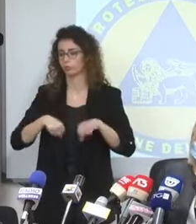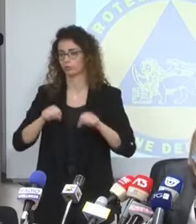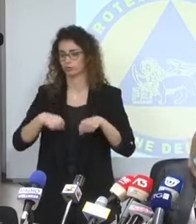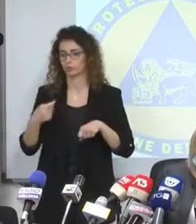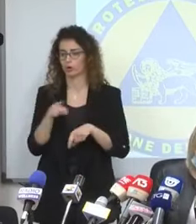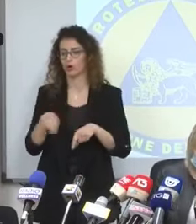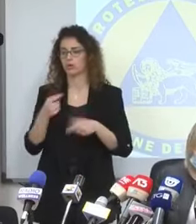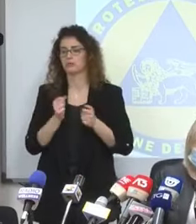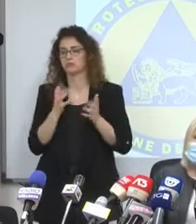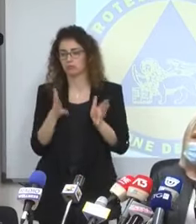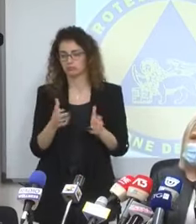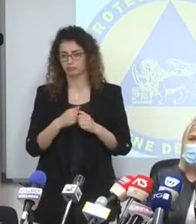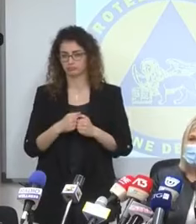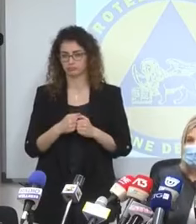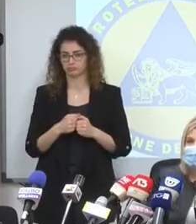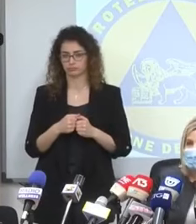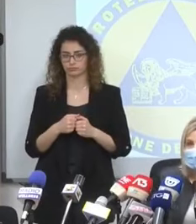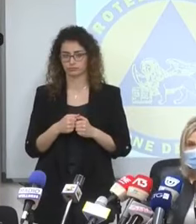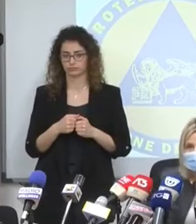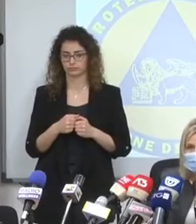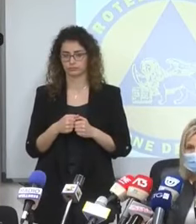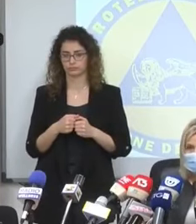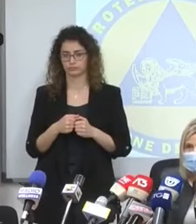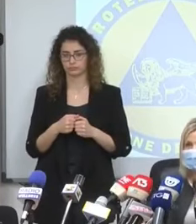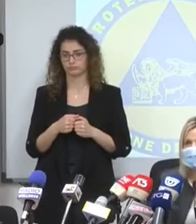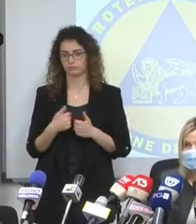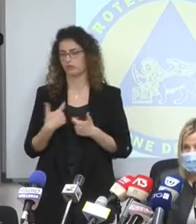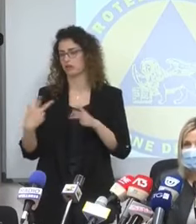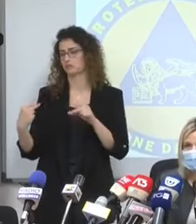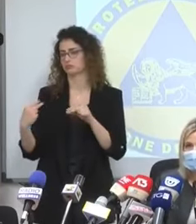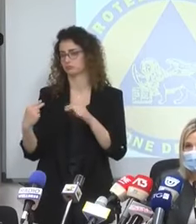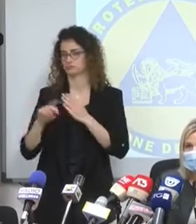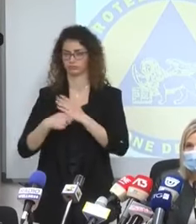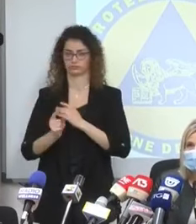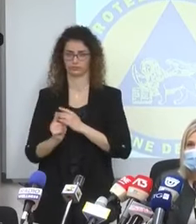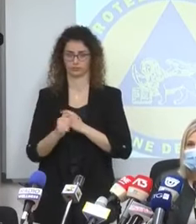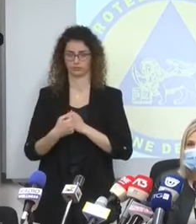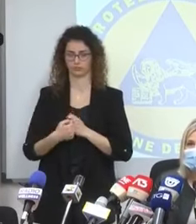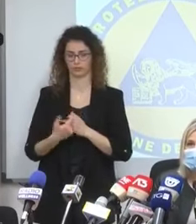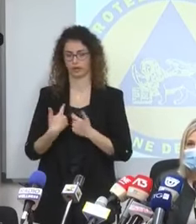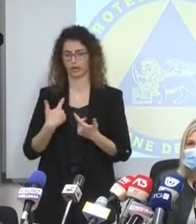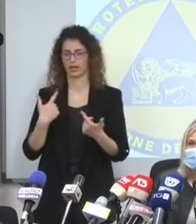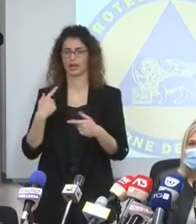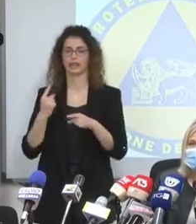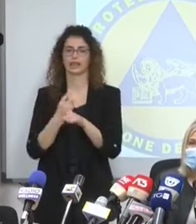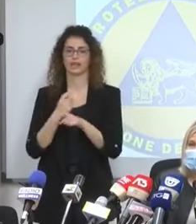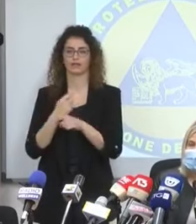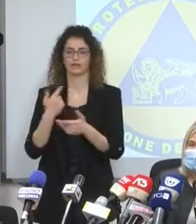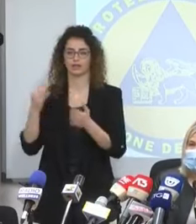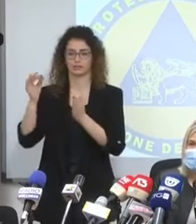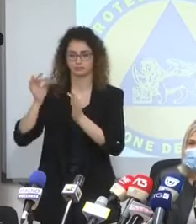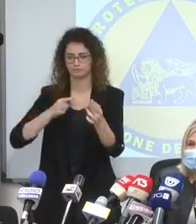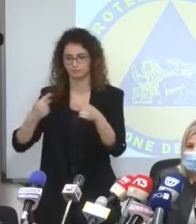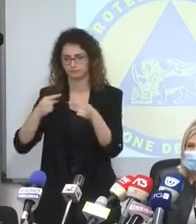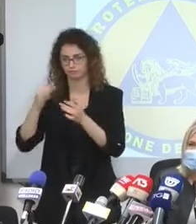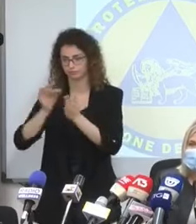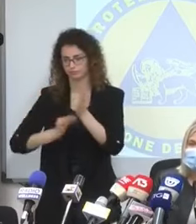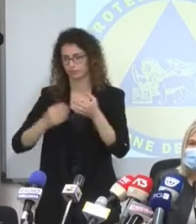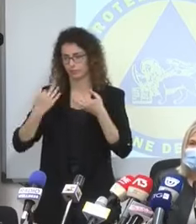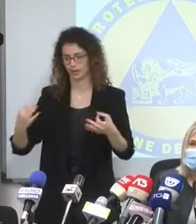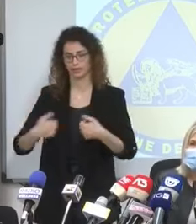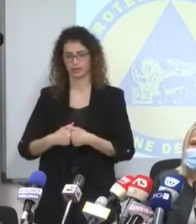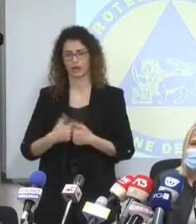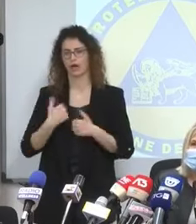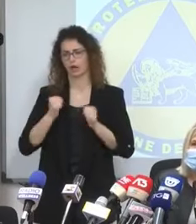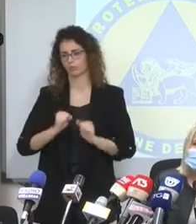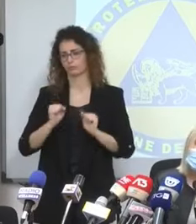resi disponibili a fare questo in un colloquio informale che c'è stato, non c'è ancora un confronto insomma per specificare bene, però c'è la